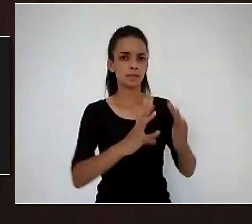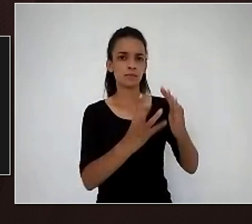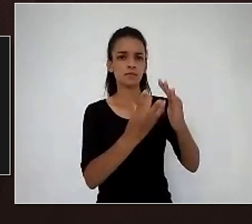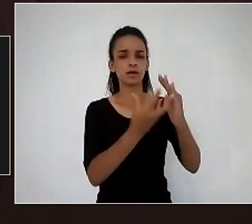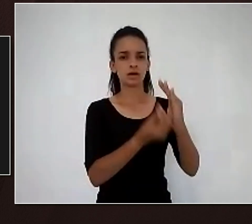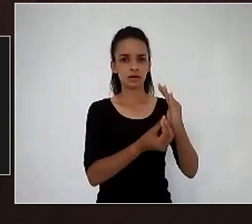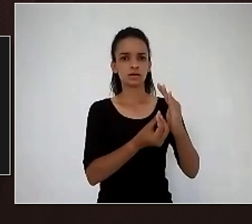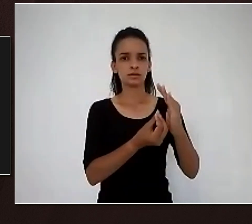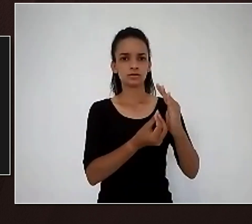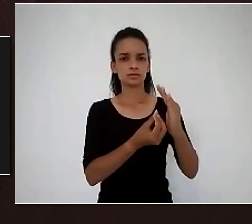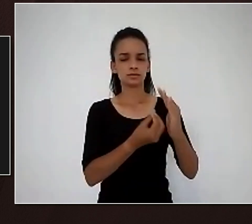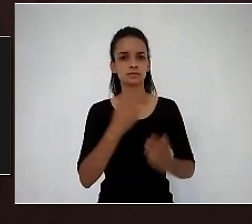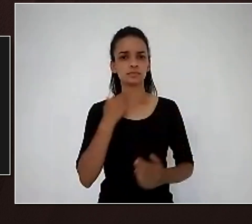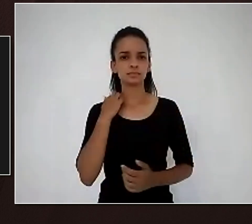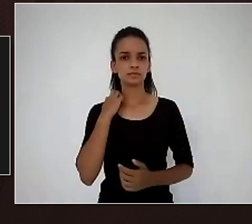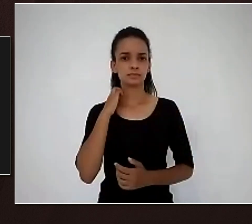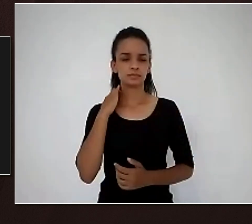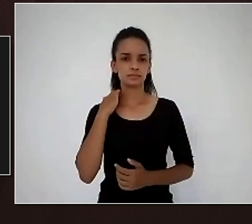pueda